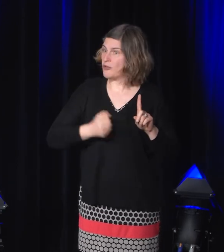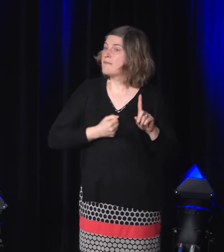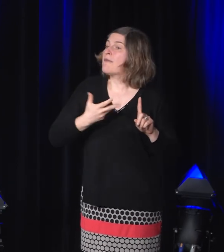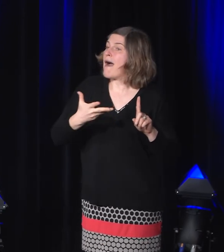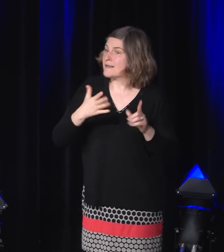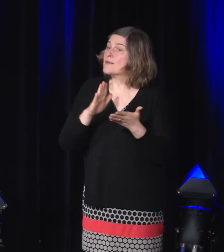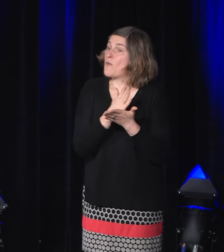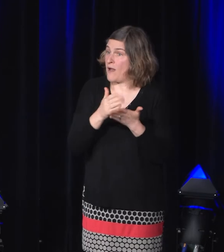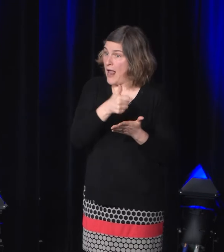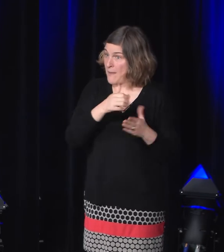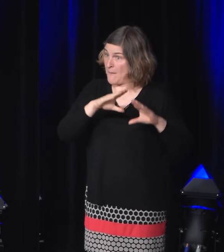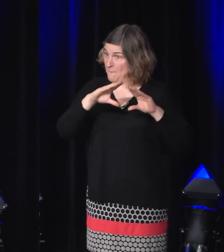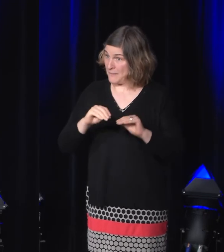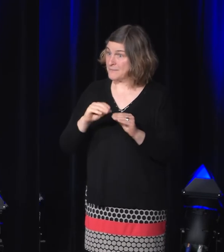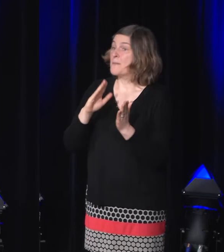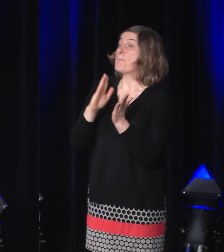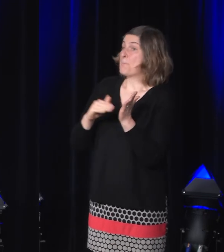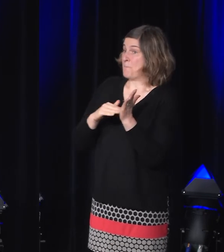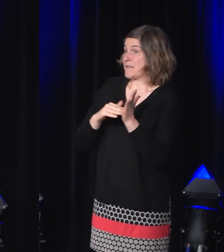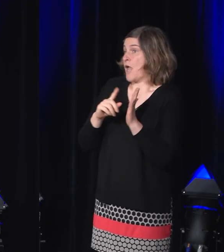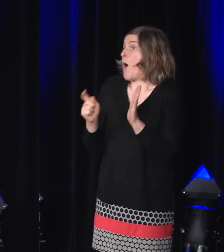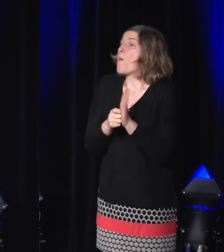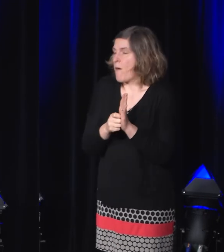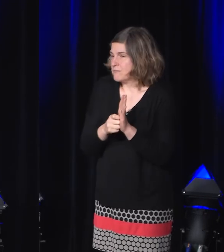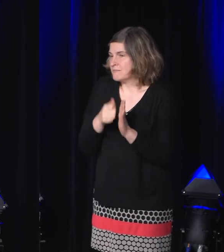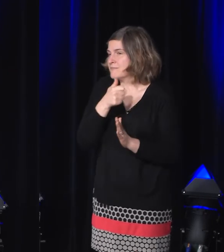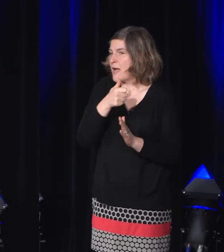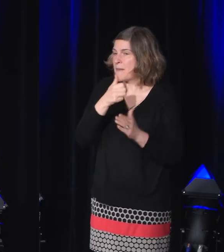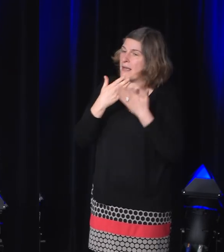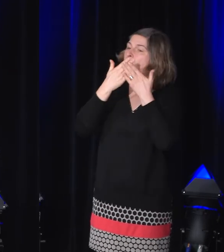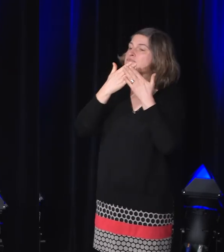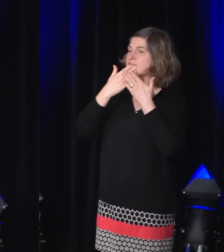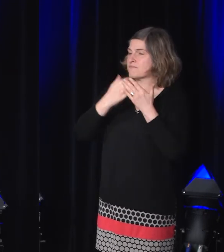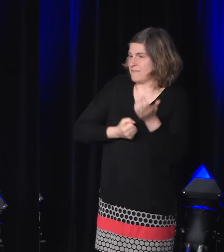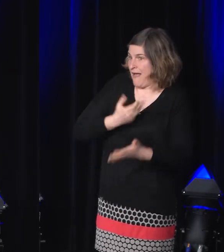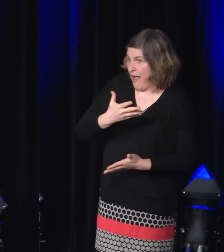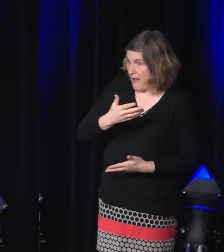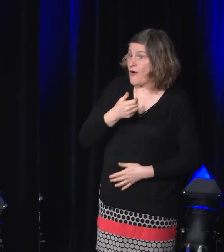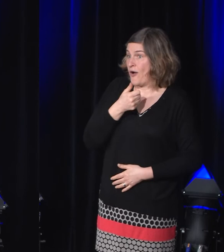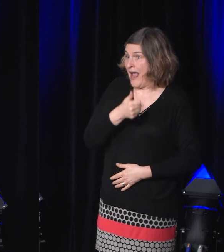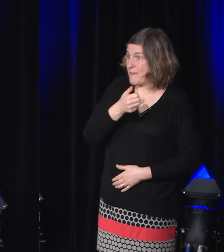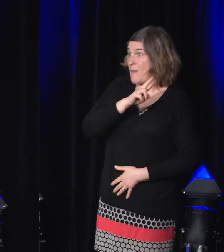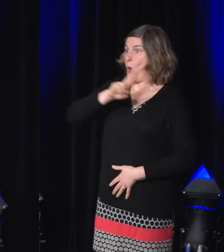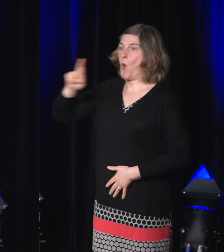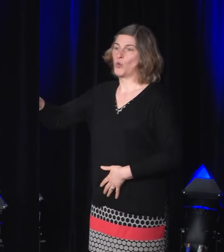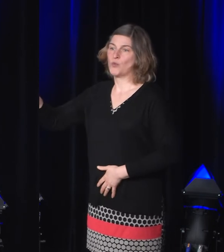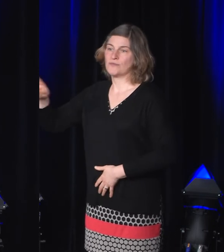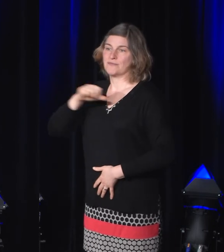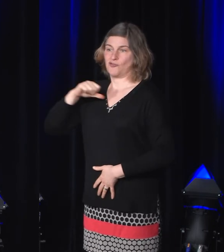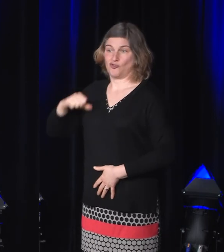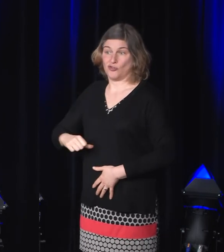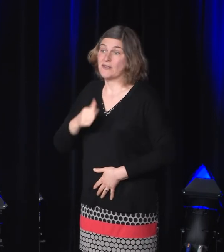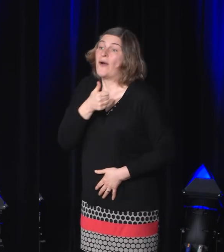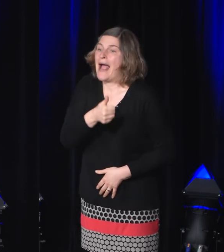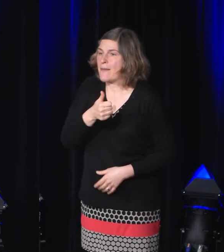qui vivait à Marseille pendant un moment. Elle a fait des études d'art à Marseille et puis elle est retournée en Chine. Donc elle parle français, et un français